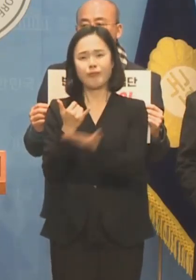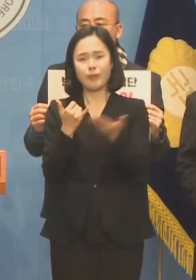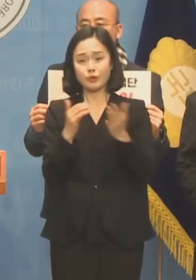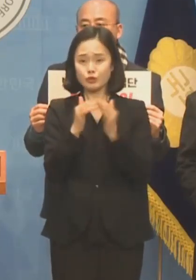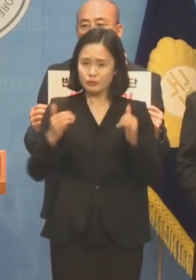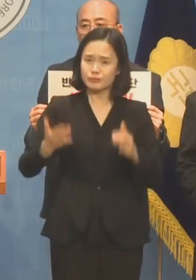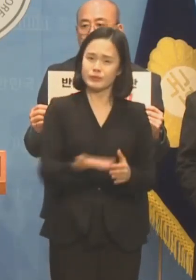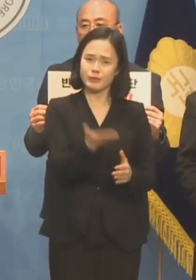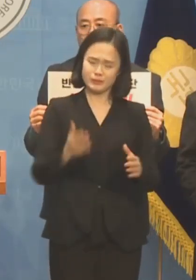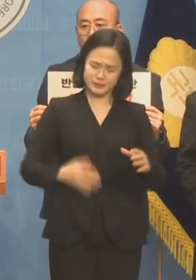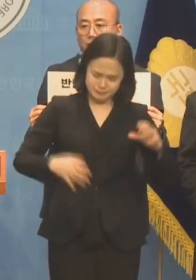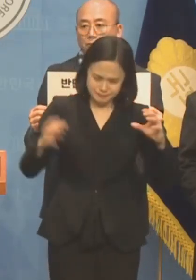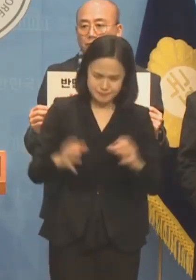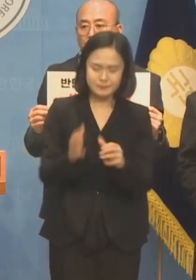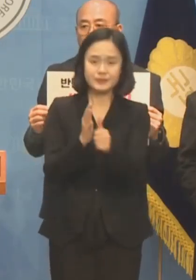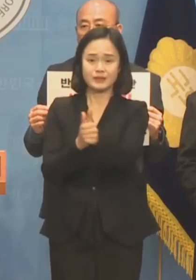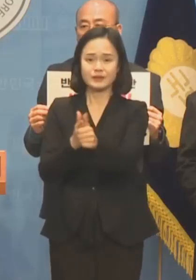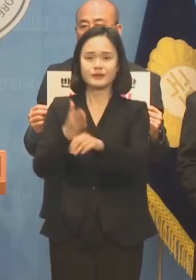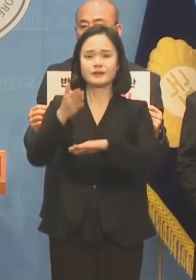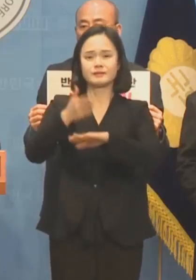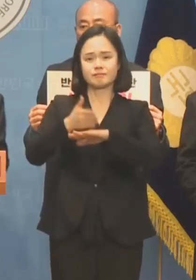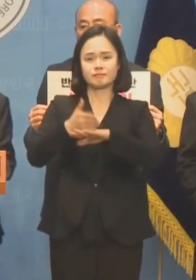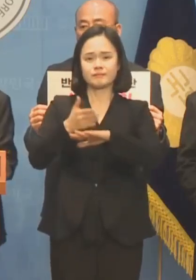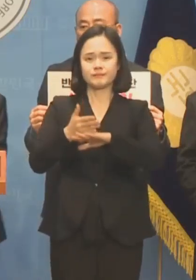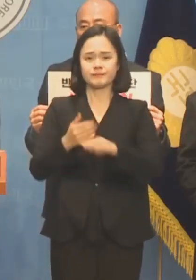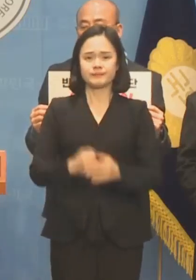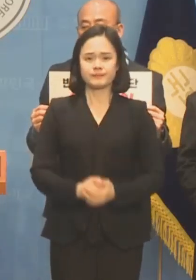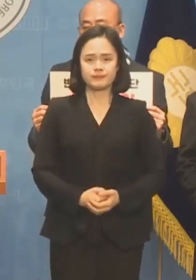정말 부탁드립니다. 고맙습니다. 감사합니다.